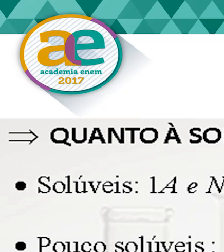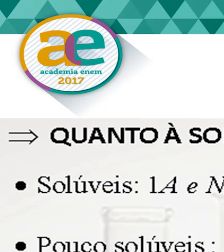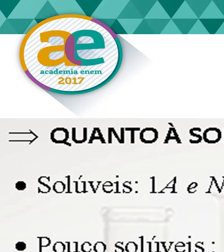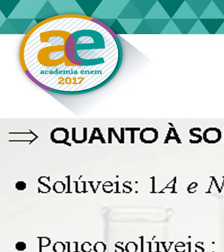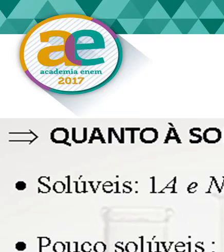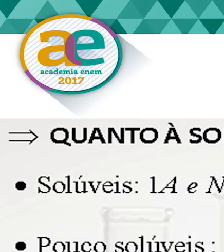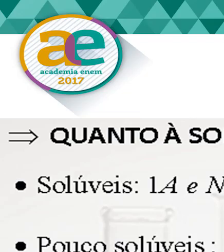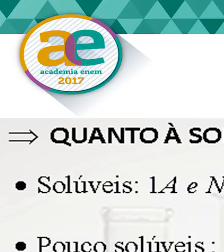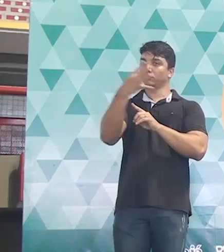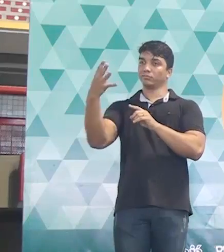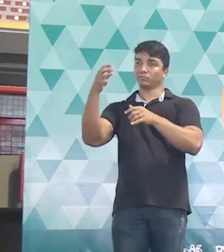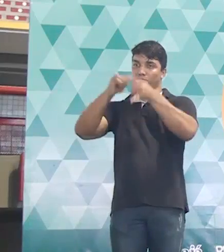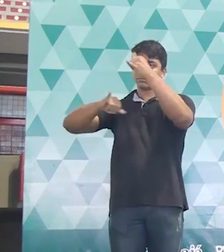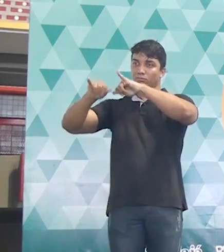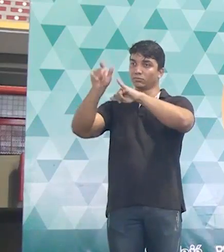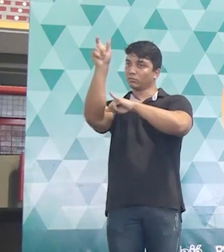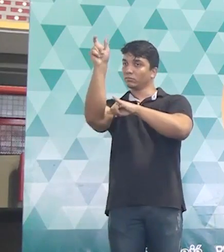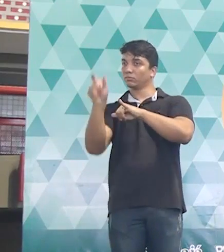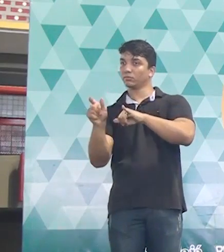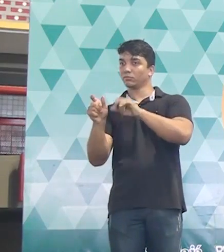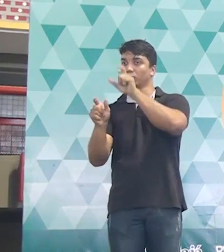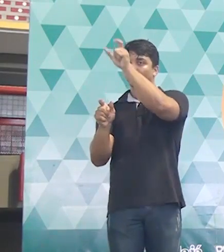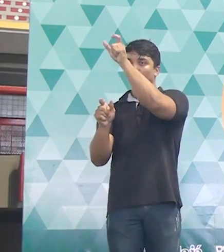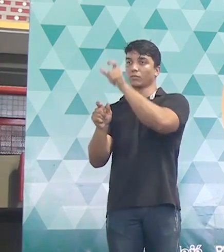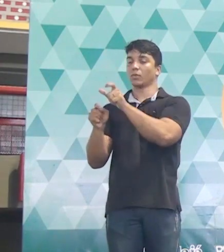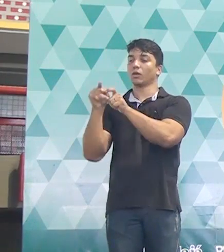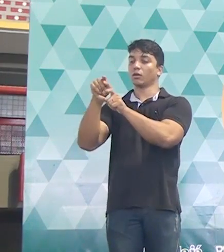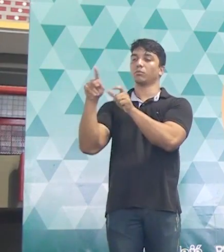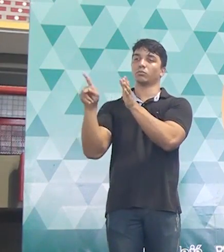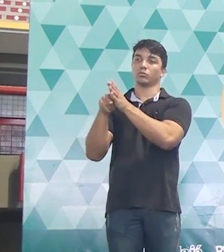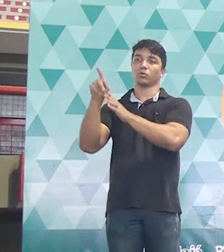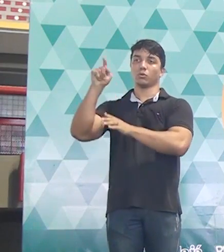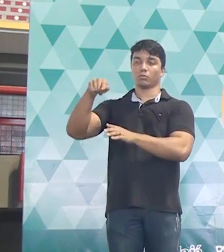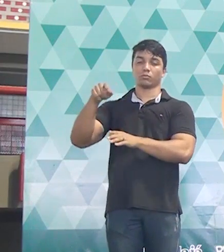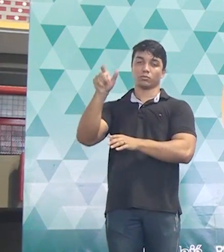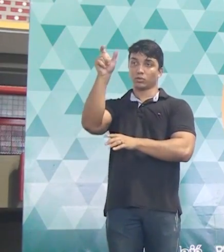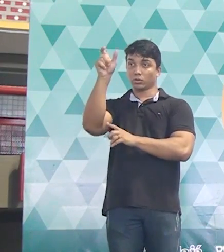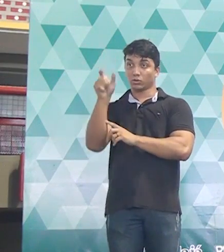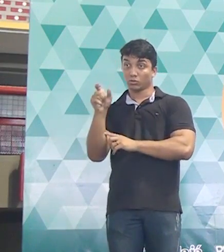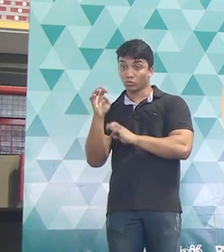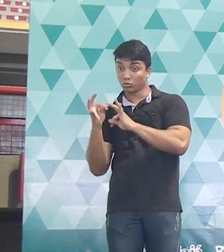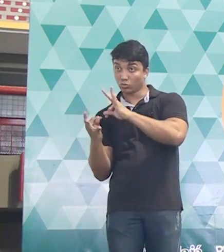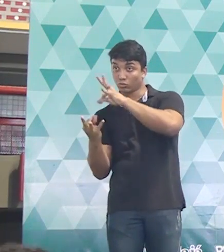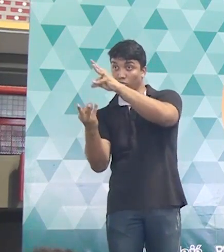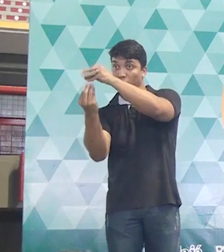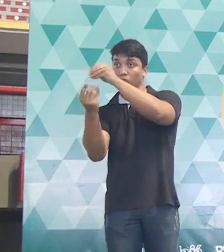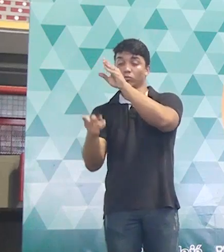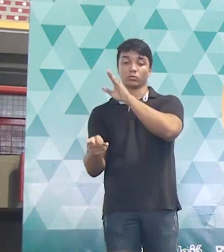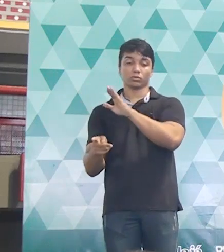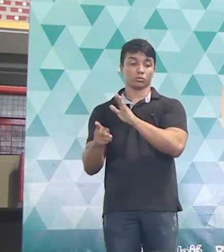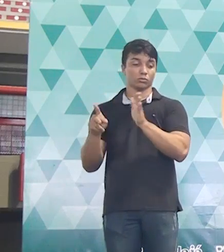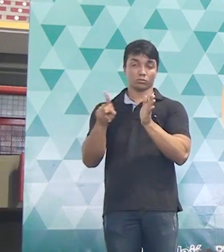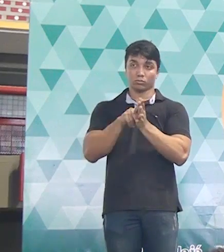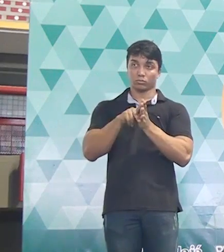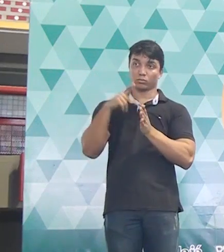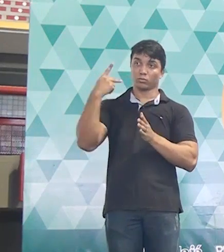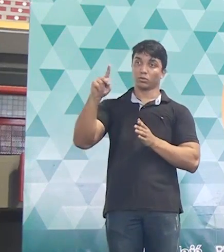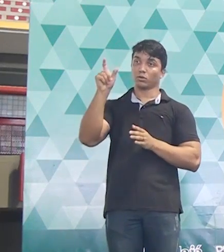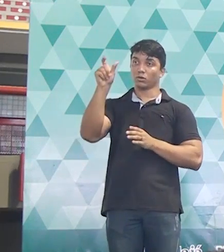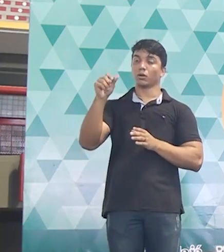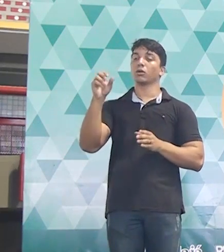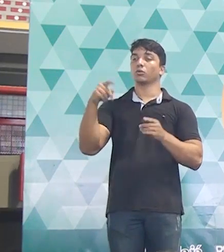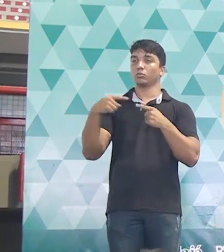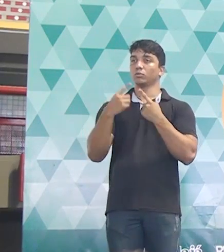lítio, sódio, potássio, rubídio, césio e frâncio. Toda base que tem elemento da família 1A é